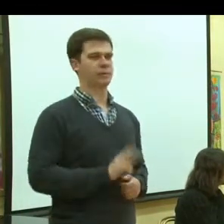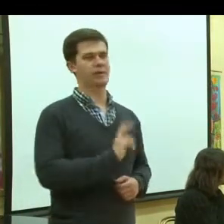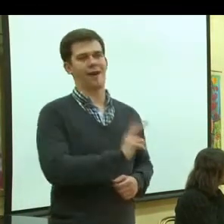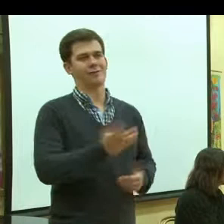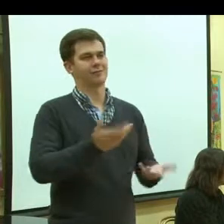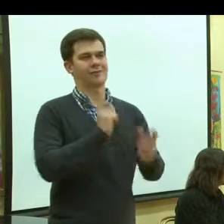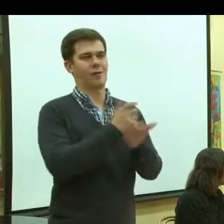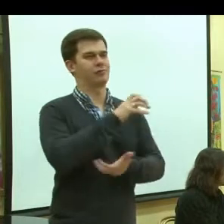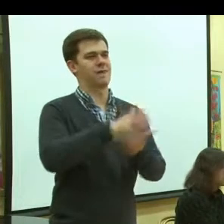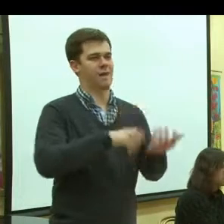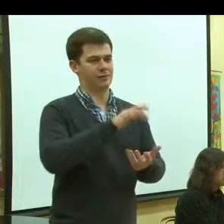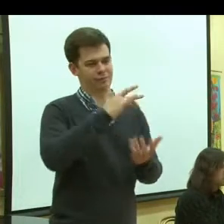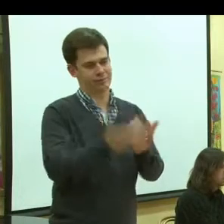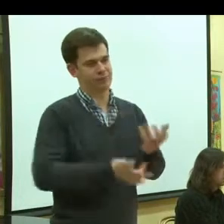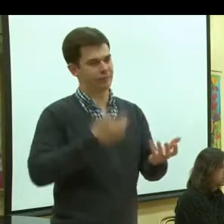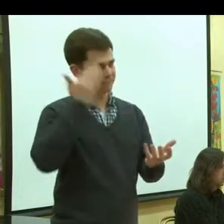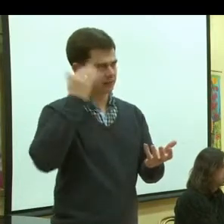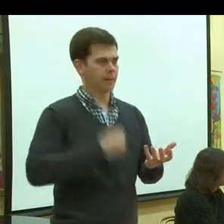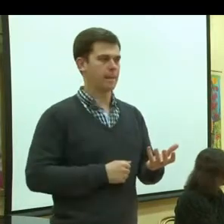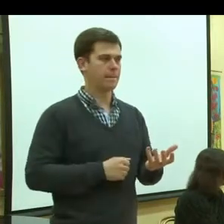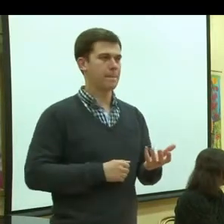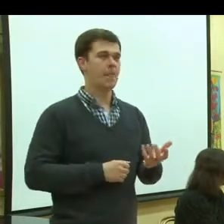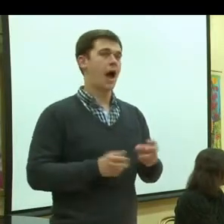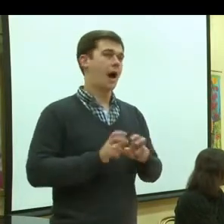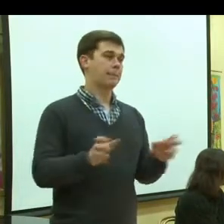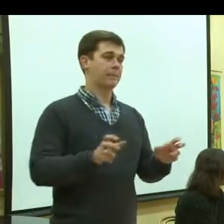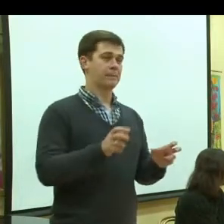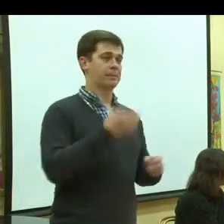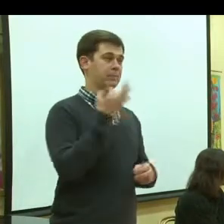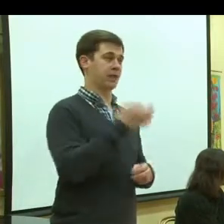chyba taki właśnie. A Argentyna się cieszy ze swojego